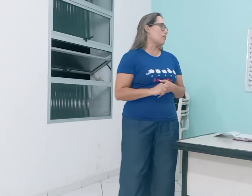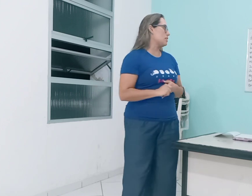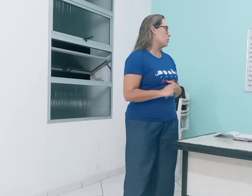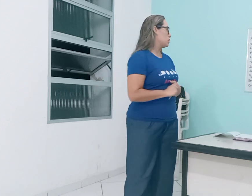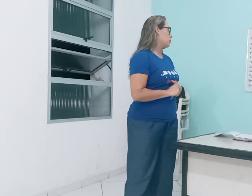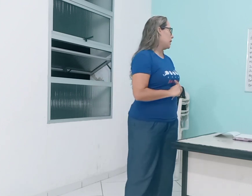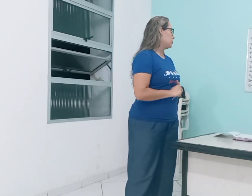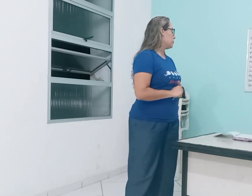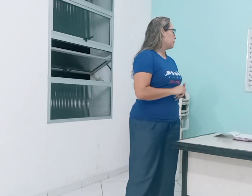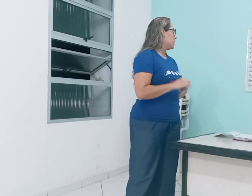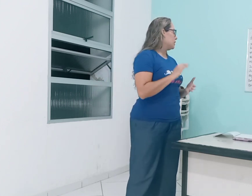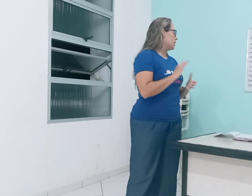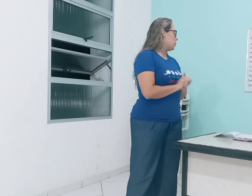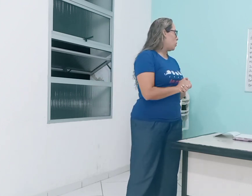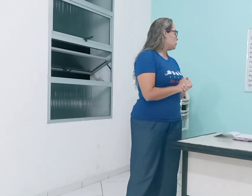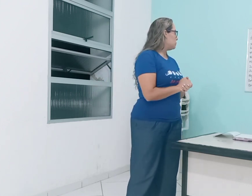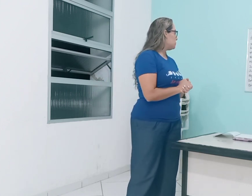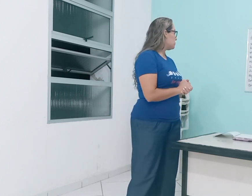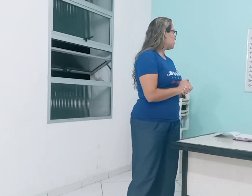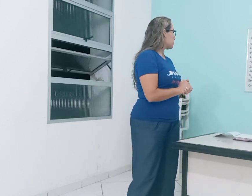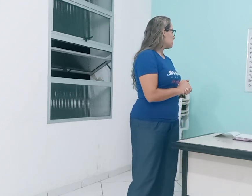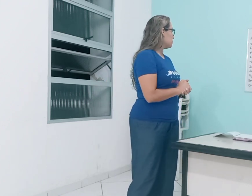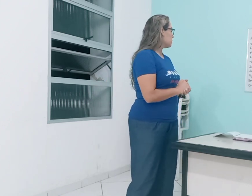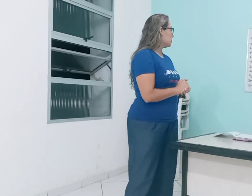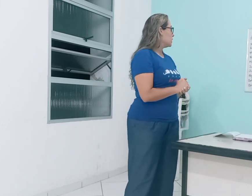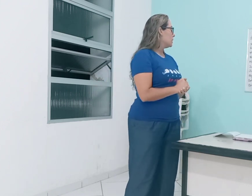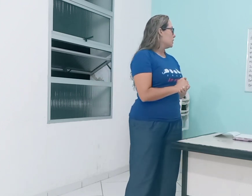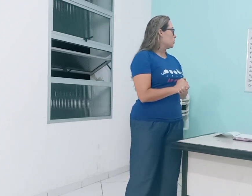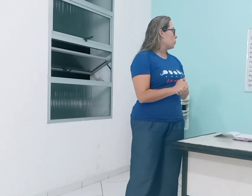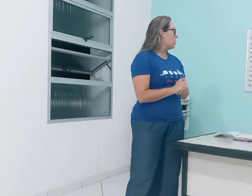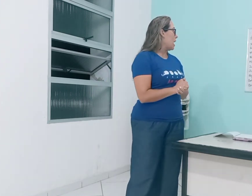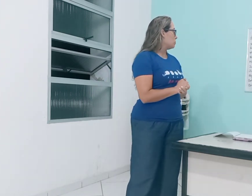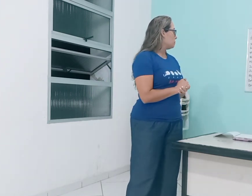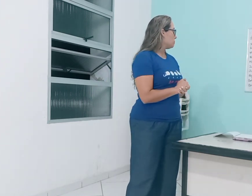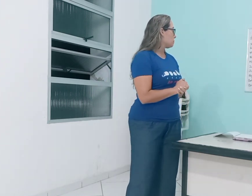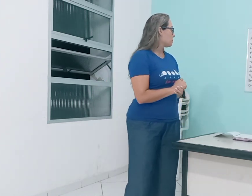fazendo também. Tá bom? Vamos lá.